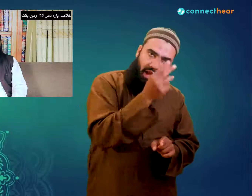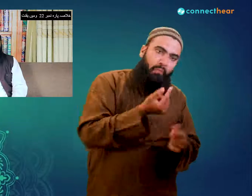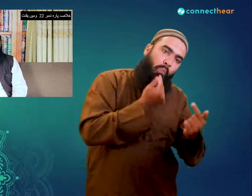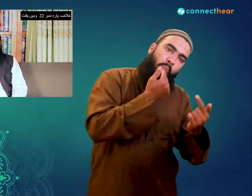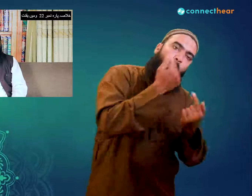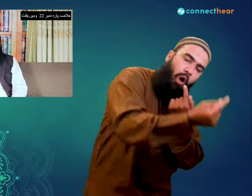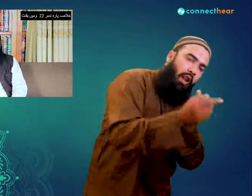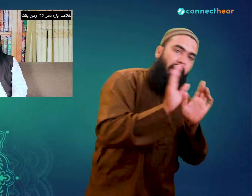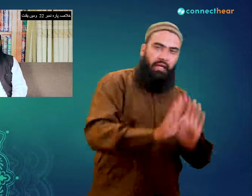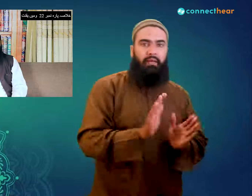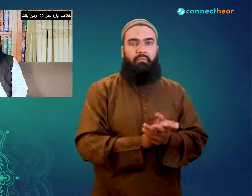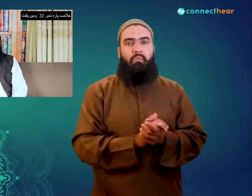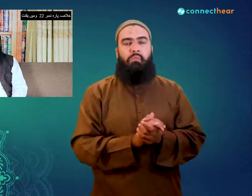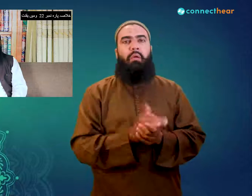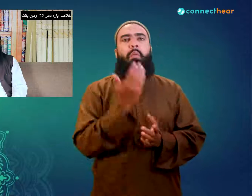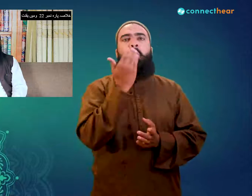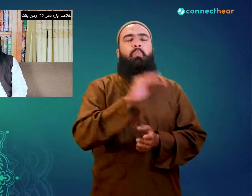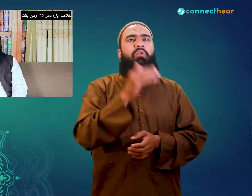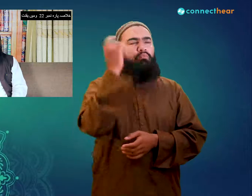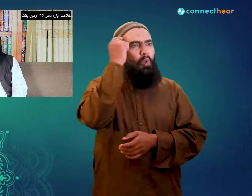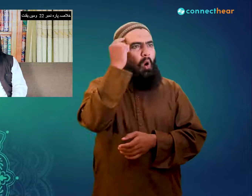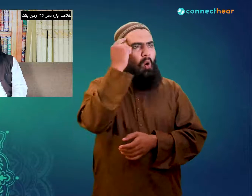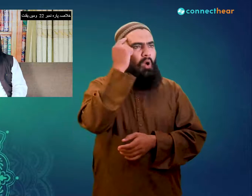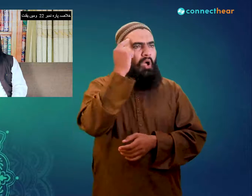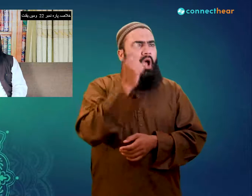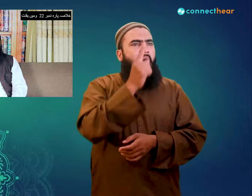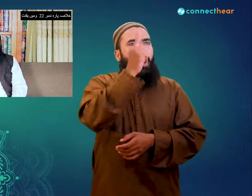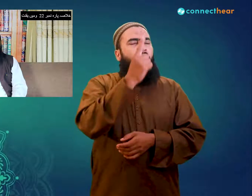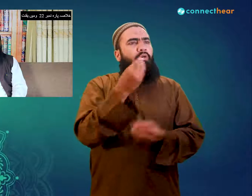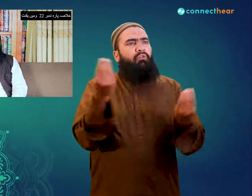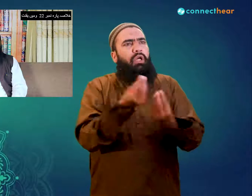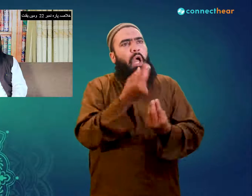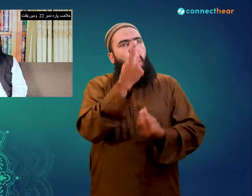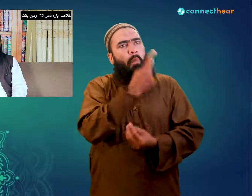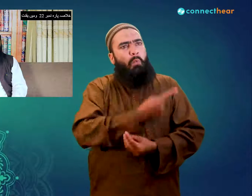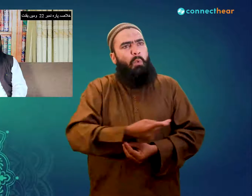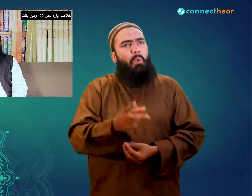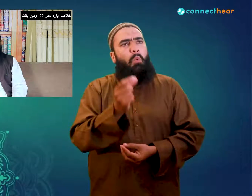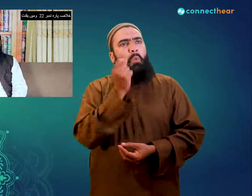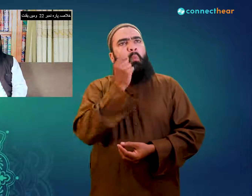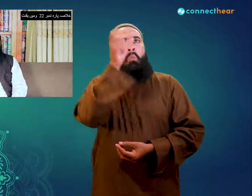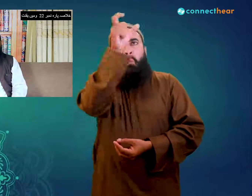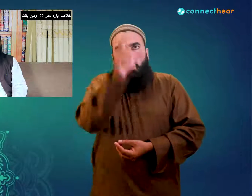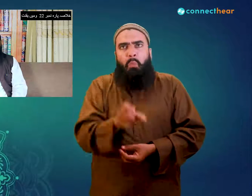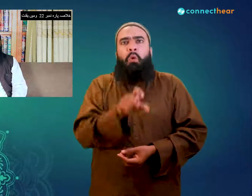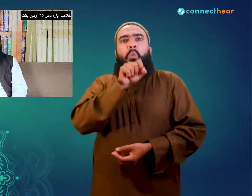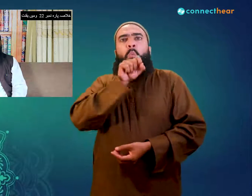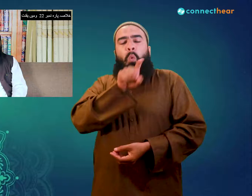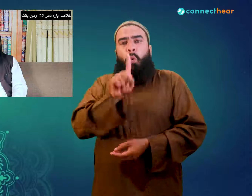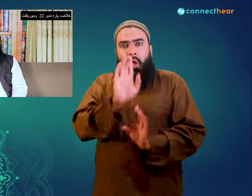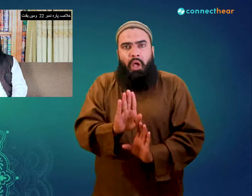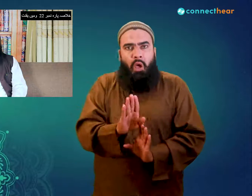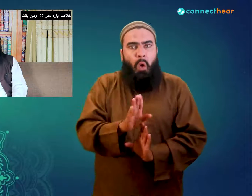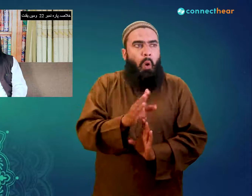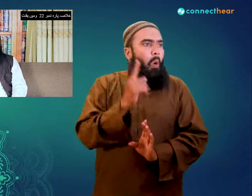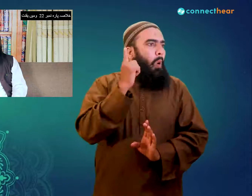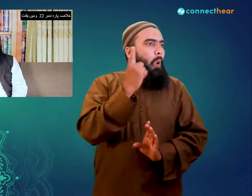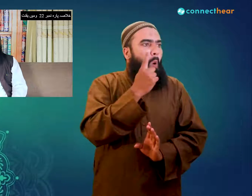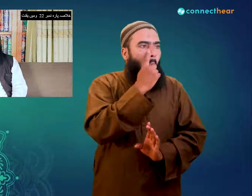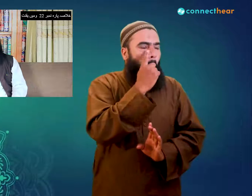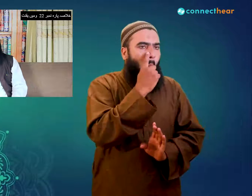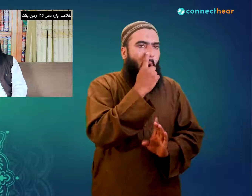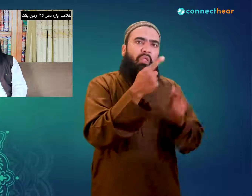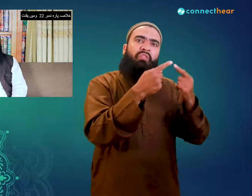شامل ہوتی ہیں۔ یہ بات نہیں کہ قرآن مجید نے جہاں کہیں خالص مردوں کا ذکر کیا تو عورتیں اس